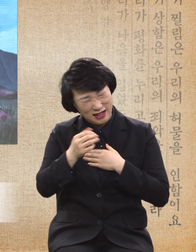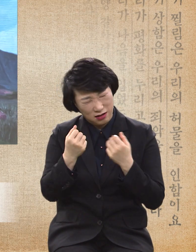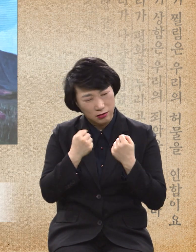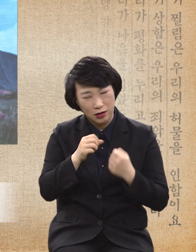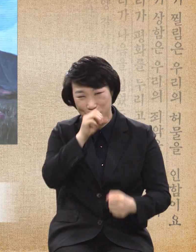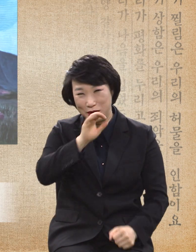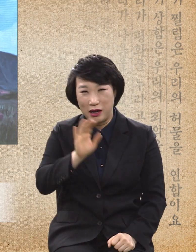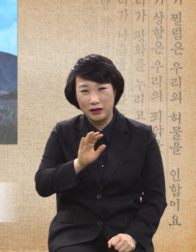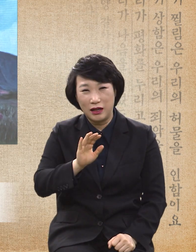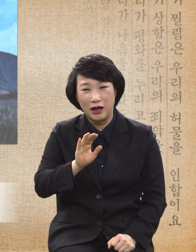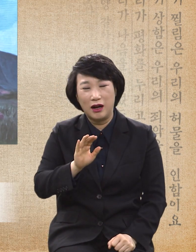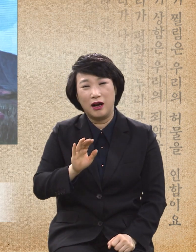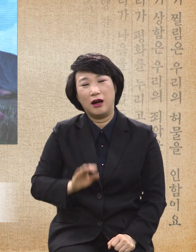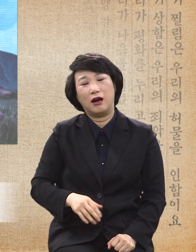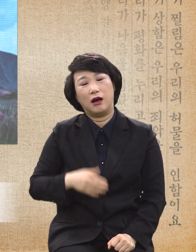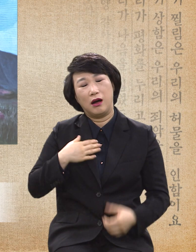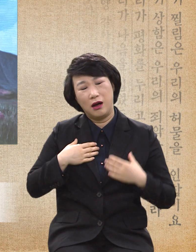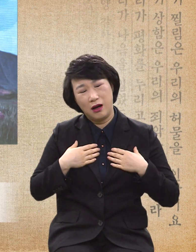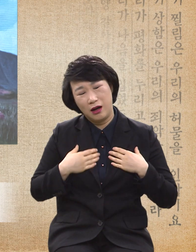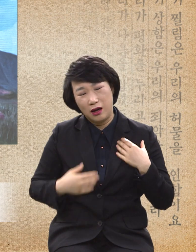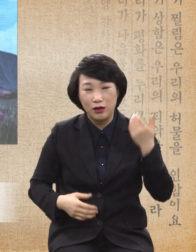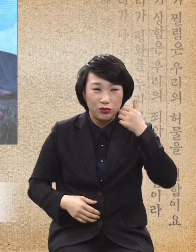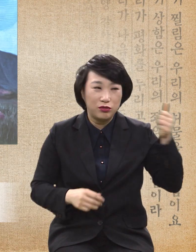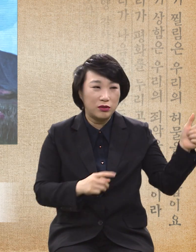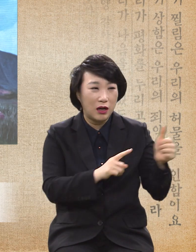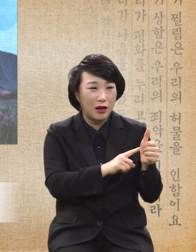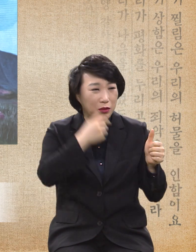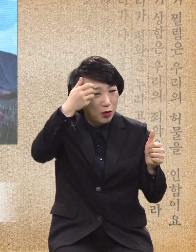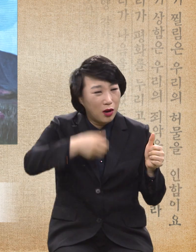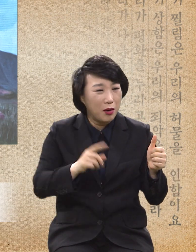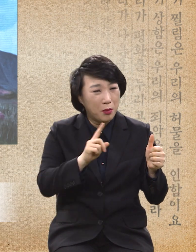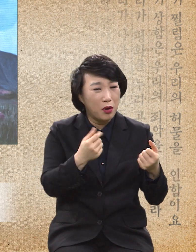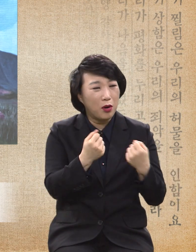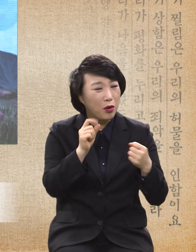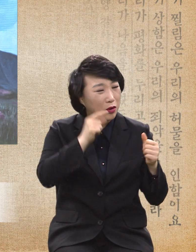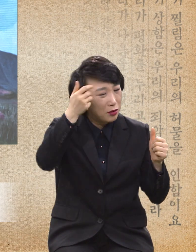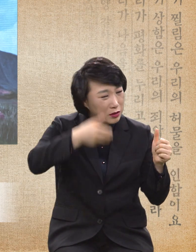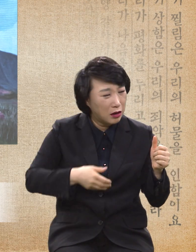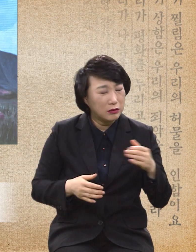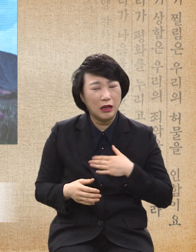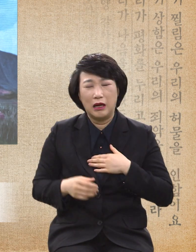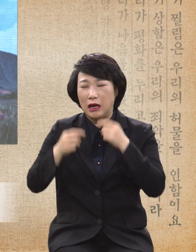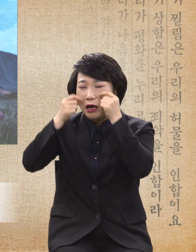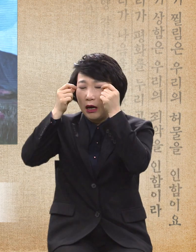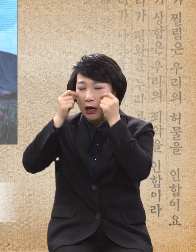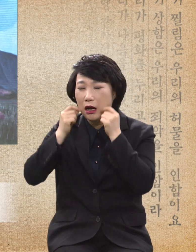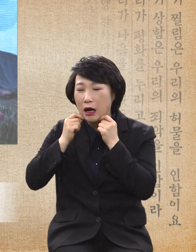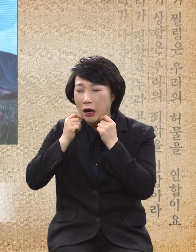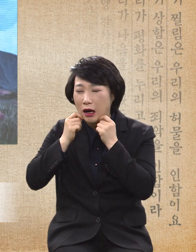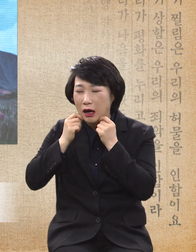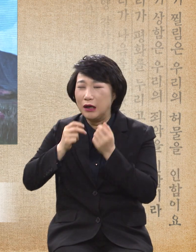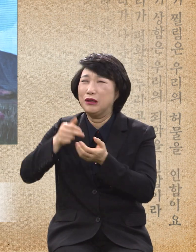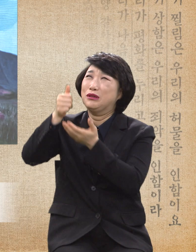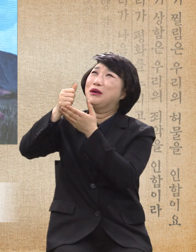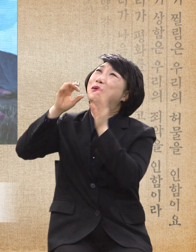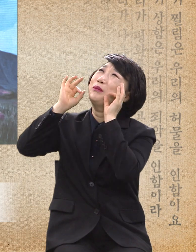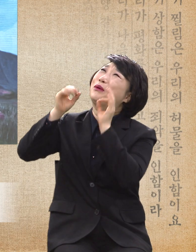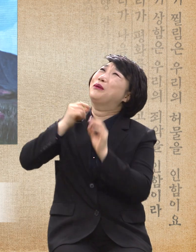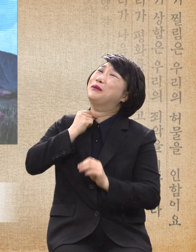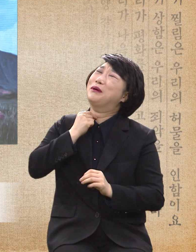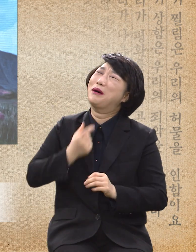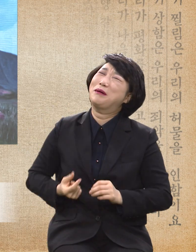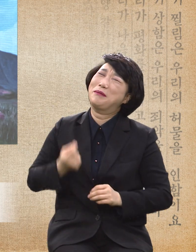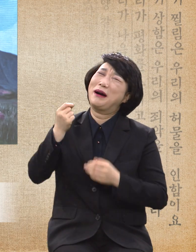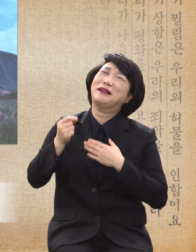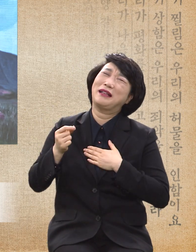누군가 나에게 묻기에 내가 눈물을 쭉 흘리며 우리 주님 보고 싶어서 내가